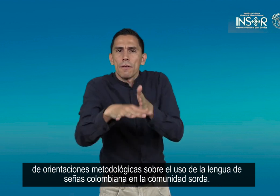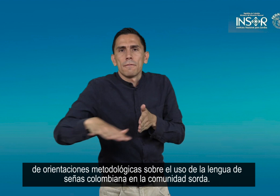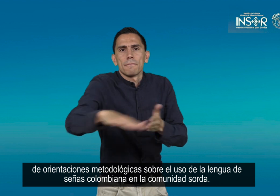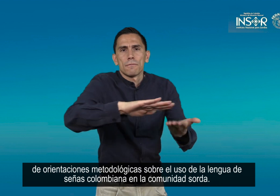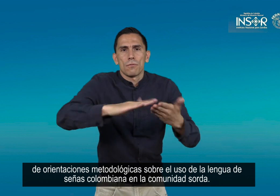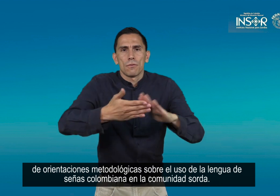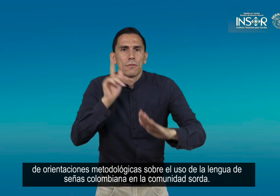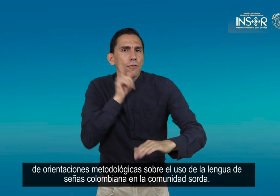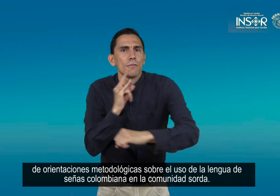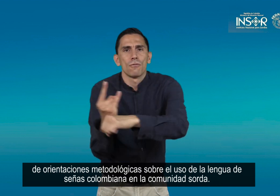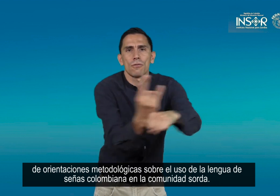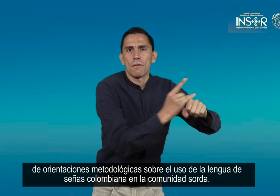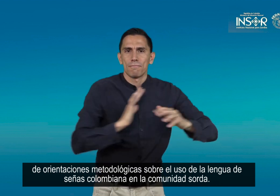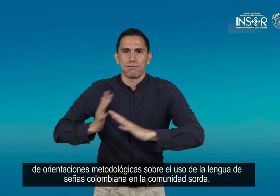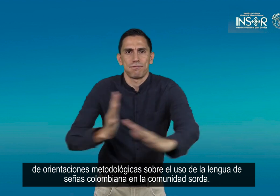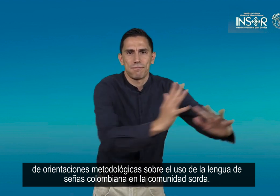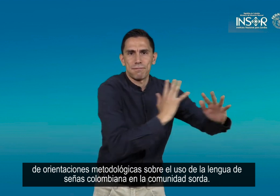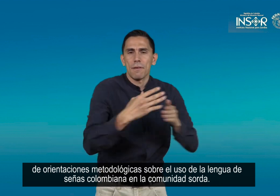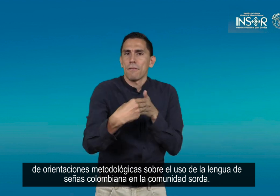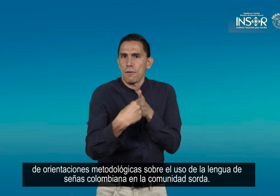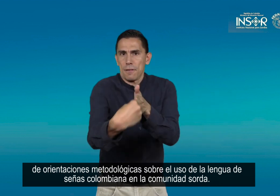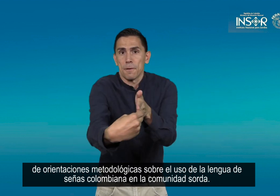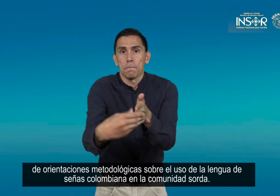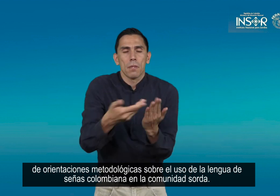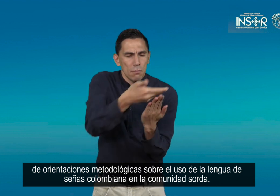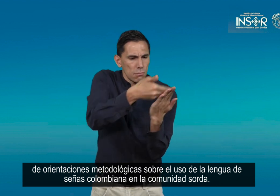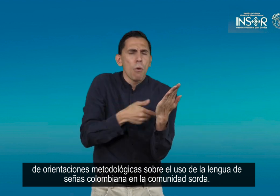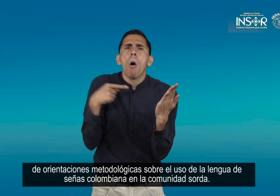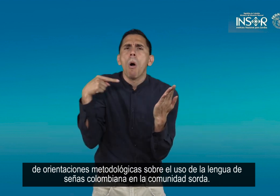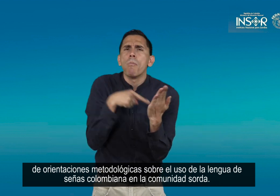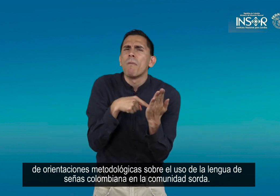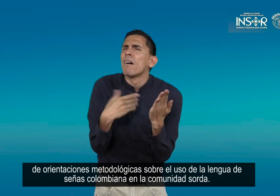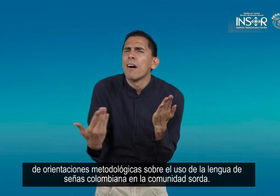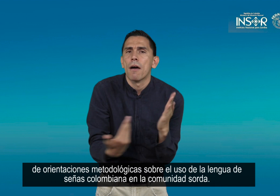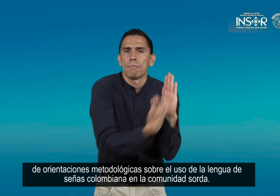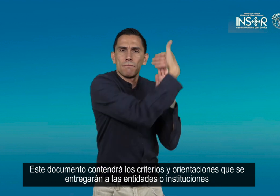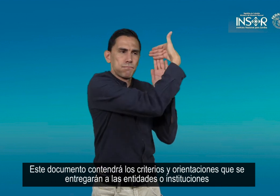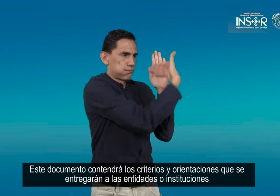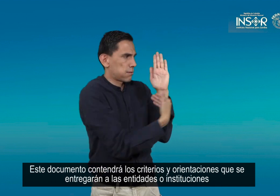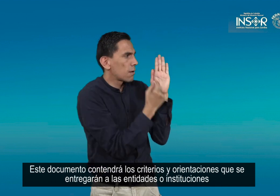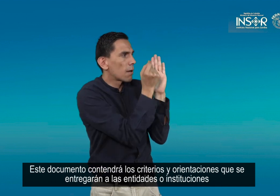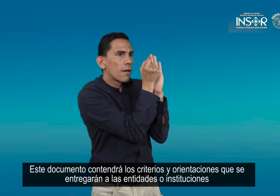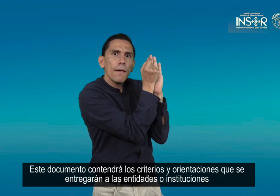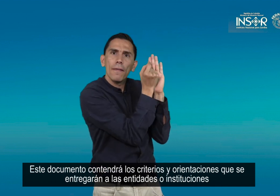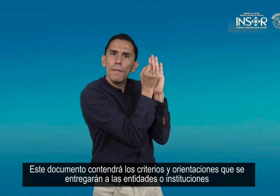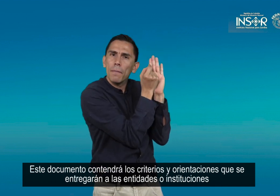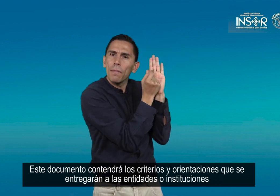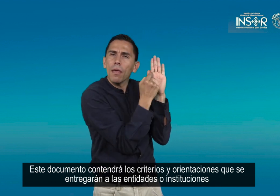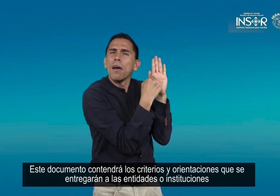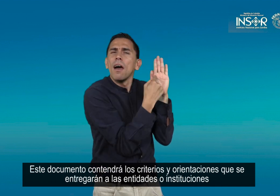orientaciones metodológicas sobre el uso de la lengua de señas colombiana en la comunidad sorda. Este documento contendrá